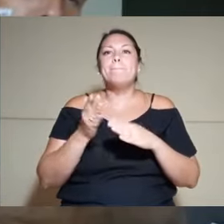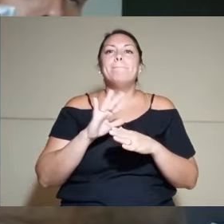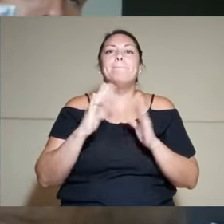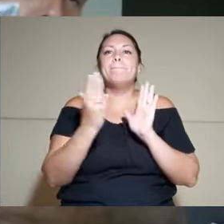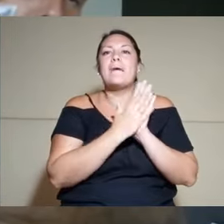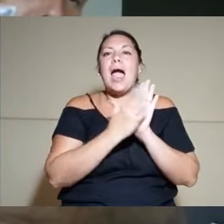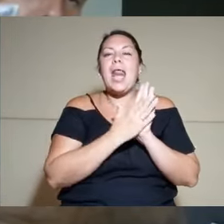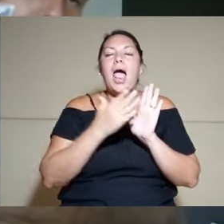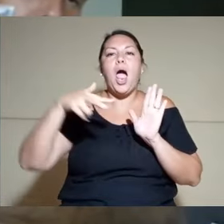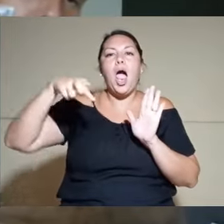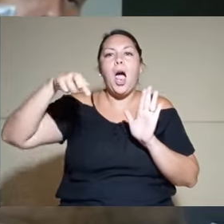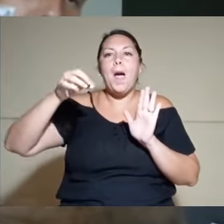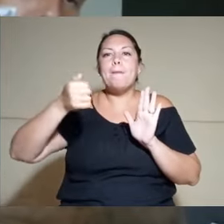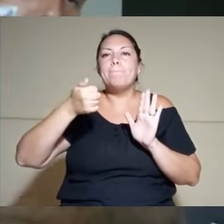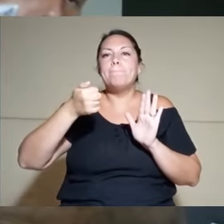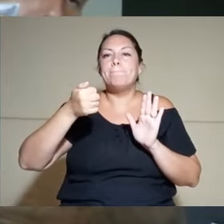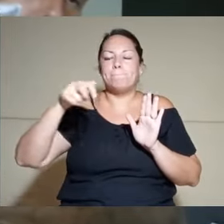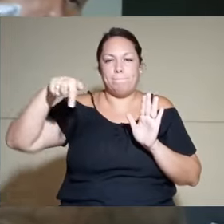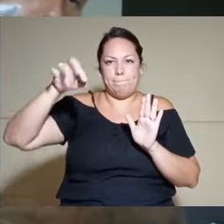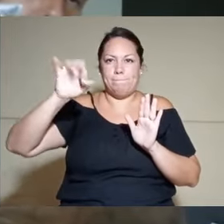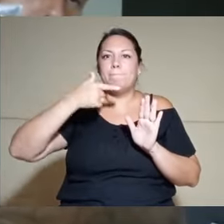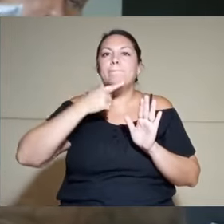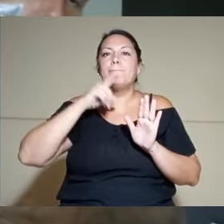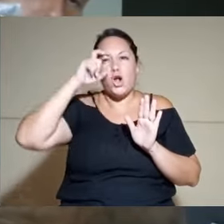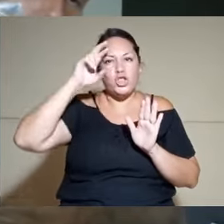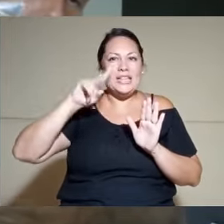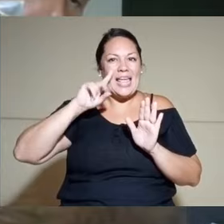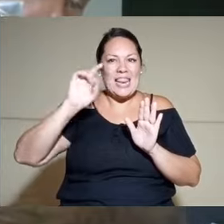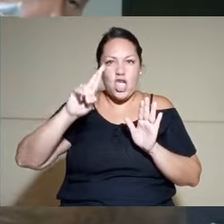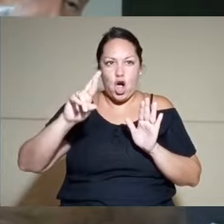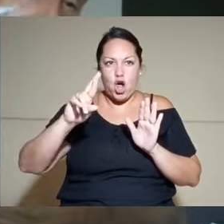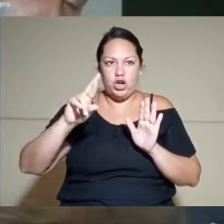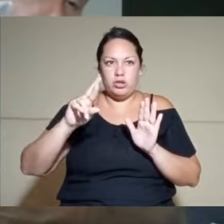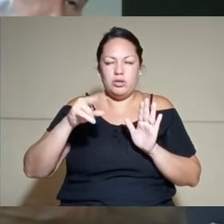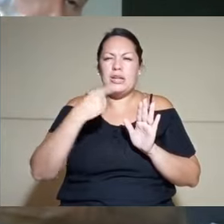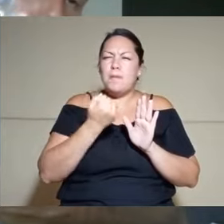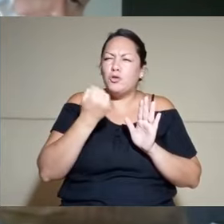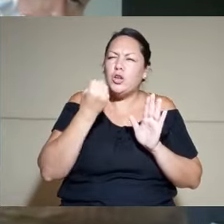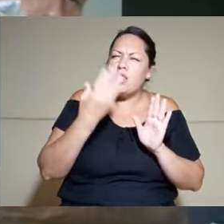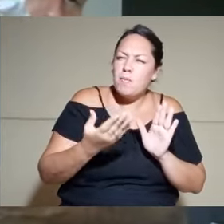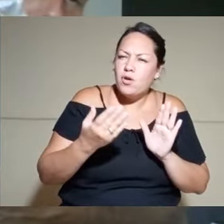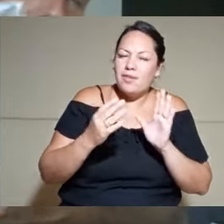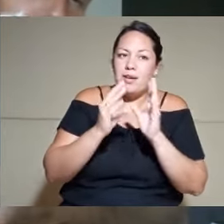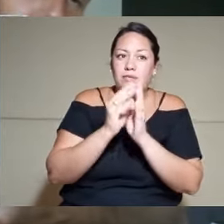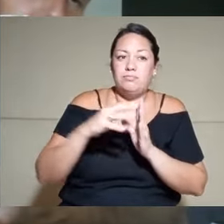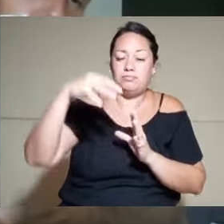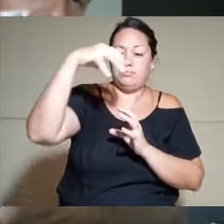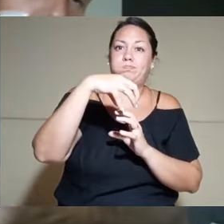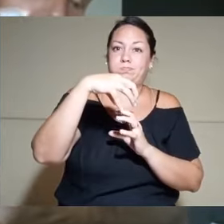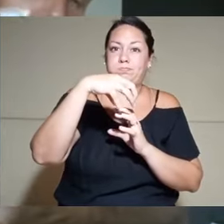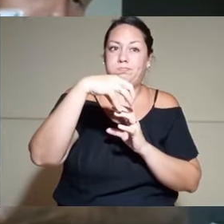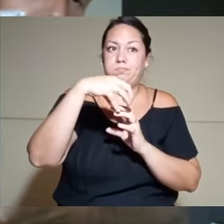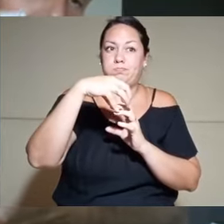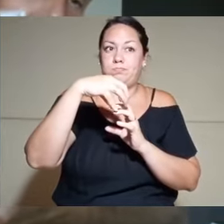superior del cuarto ventrículo. ¿Ah? Esta es la parte posterior de la protuberancia. Después vamos a ver por qué tiene importancia la parte